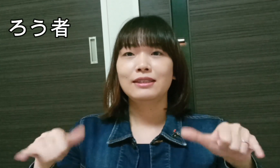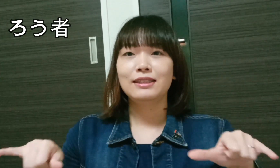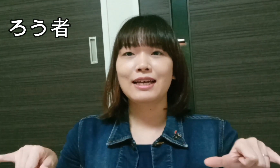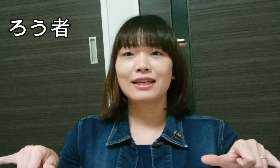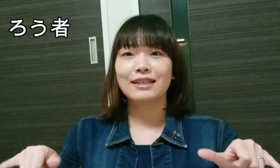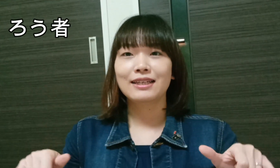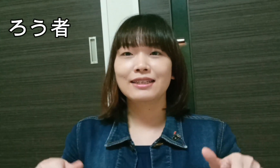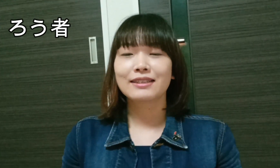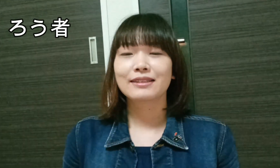しゃ、